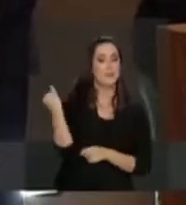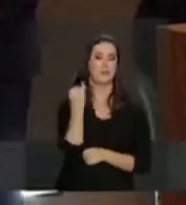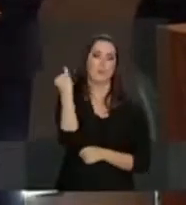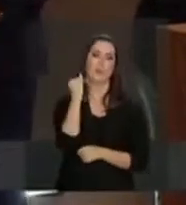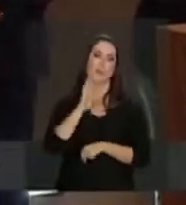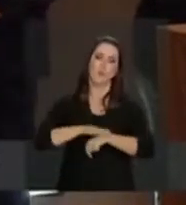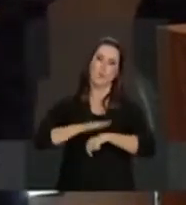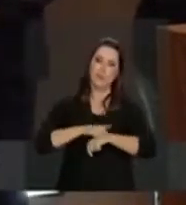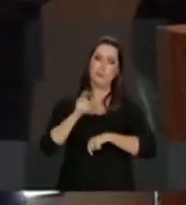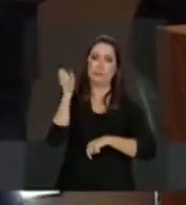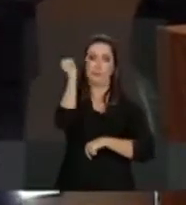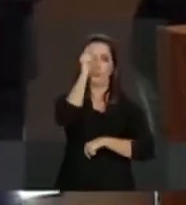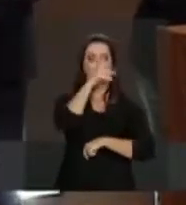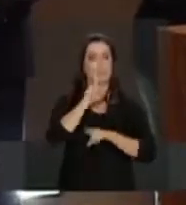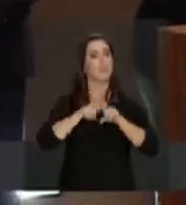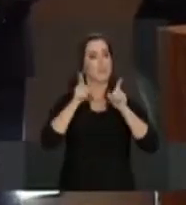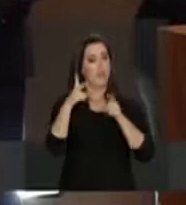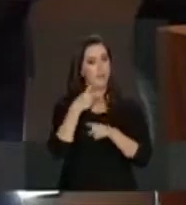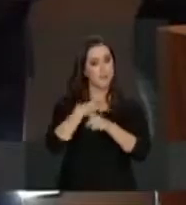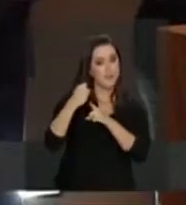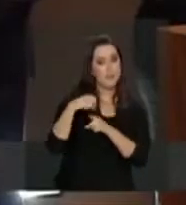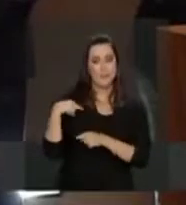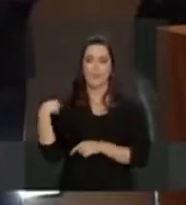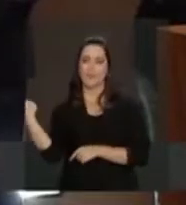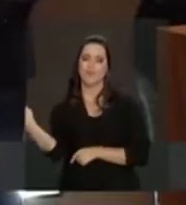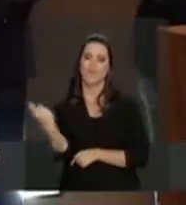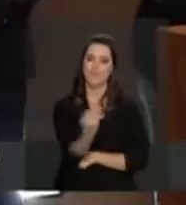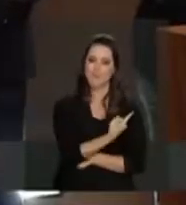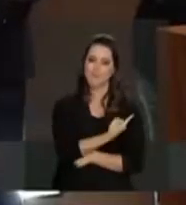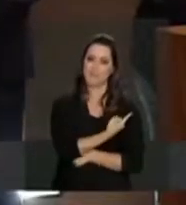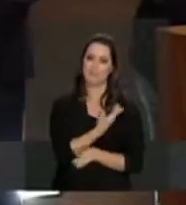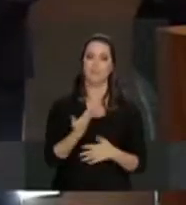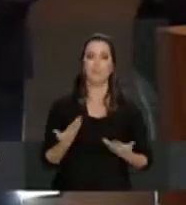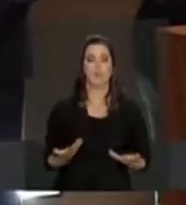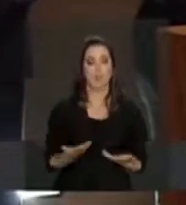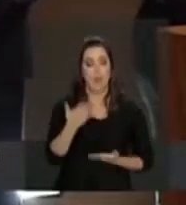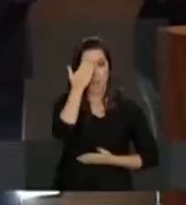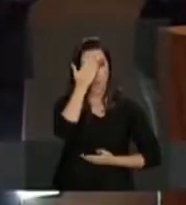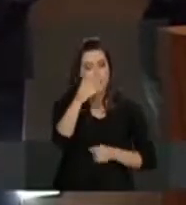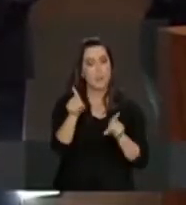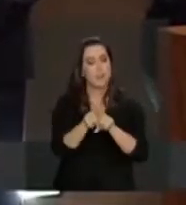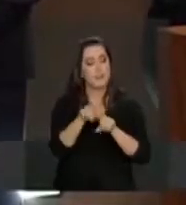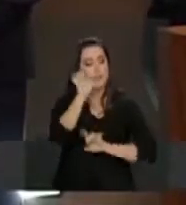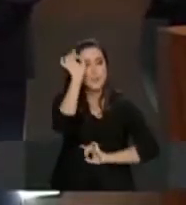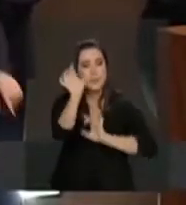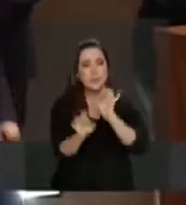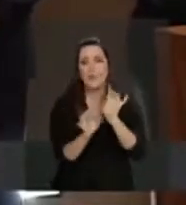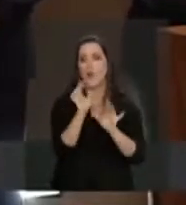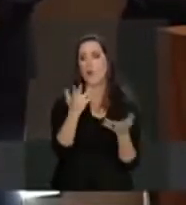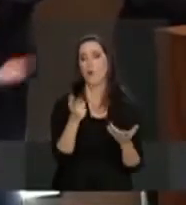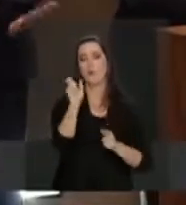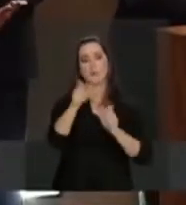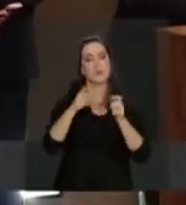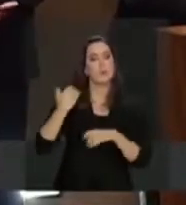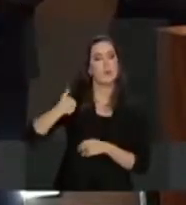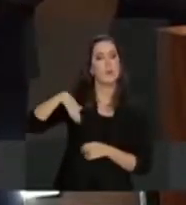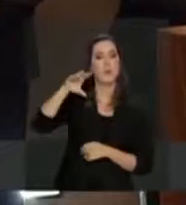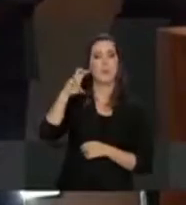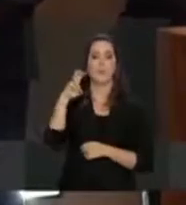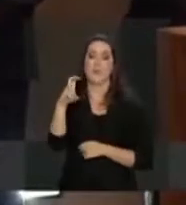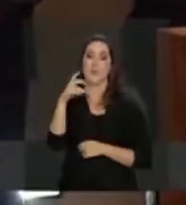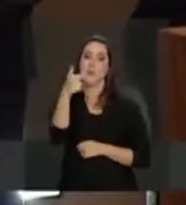nos momentos difíceis. Essa vitória é de todos nós. Agradeço muito especialmente aos